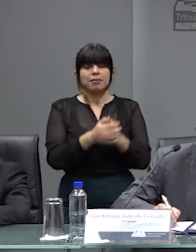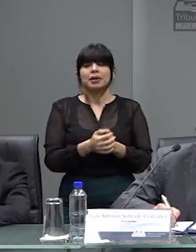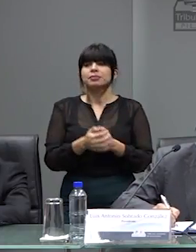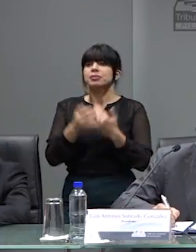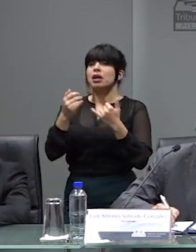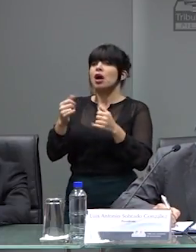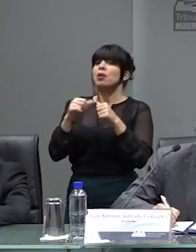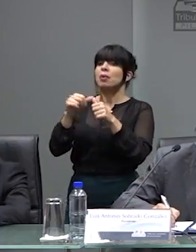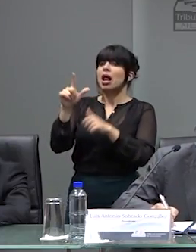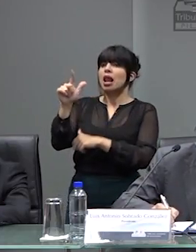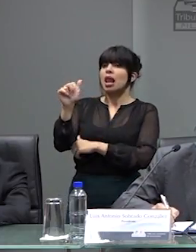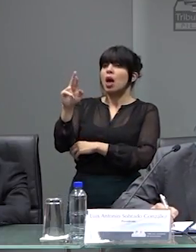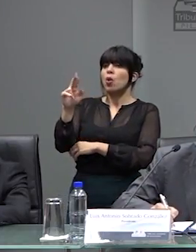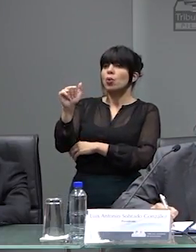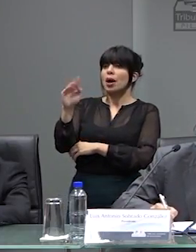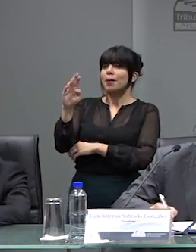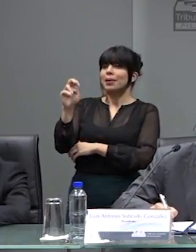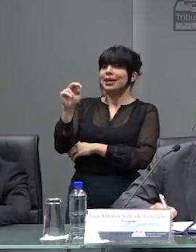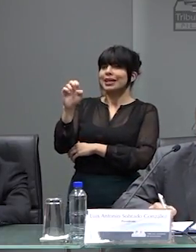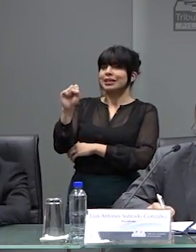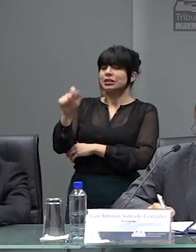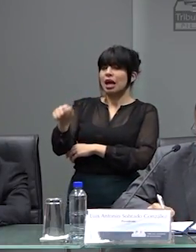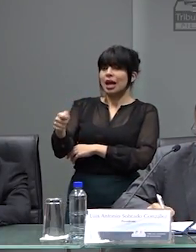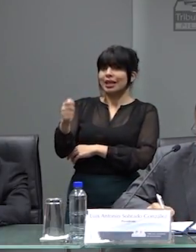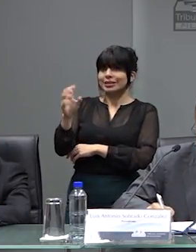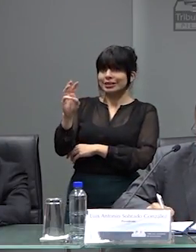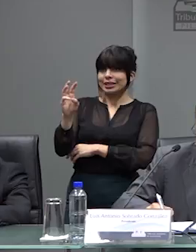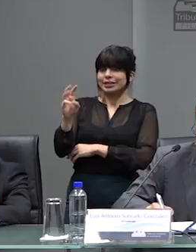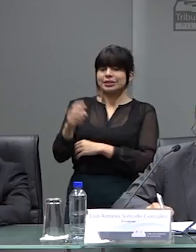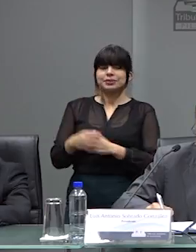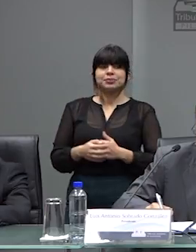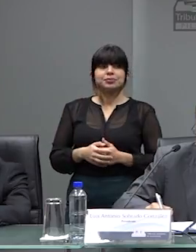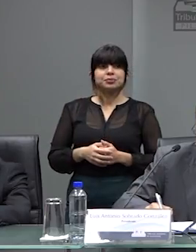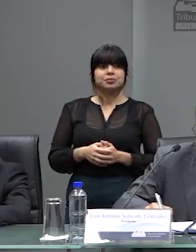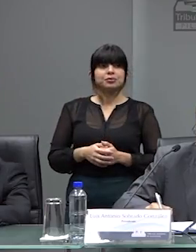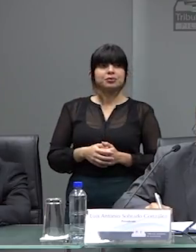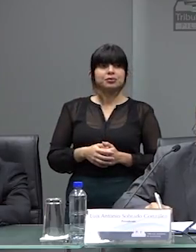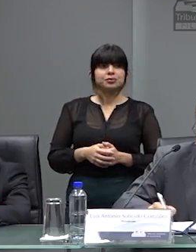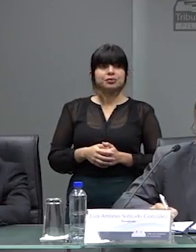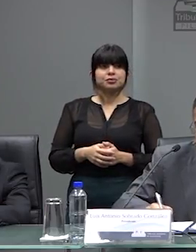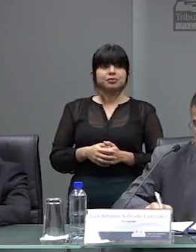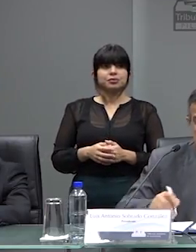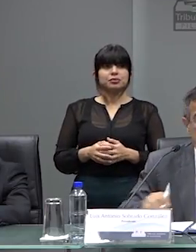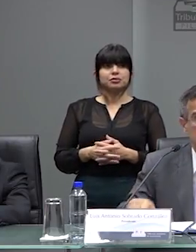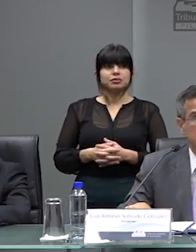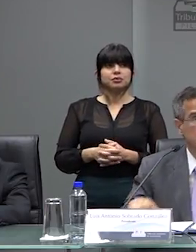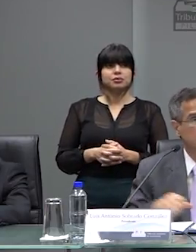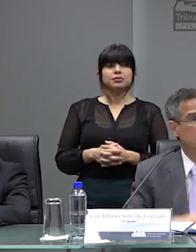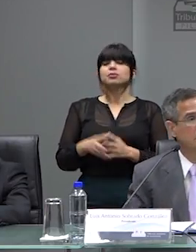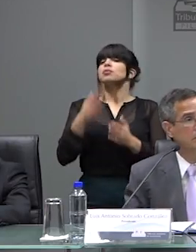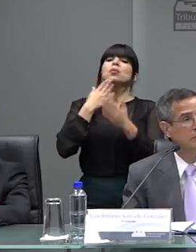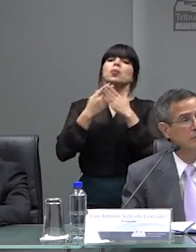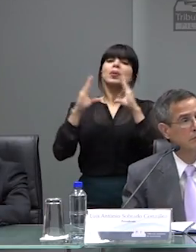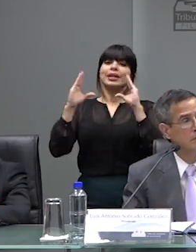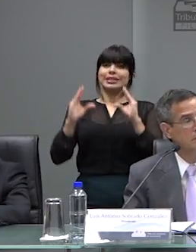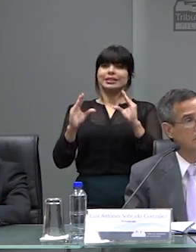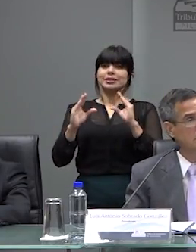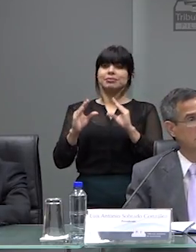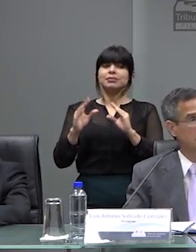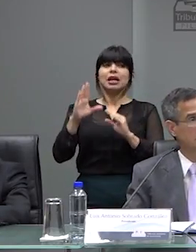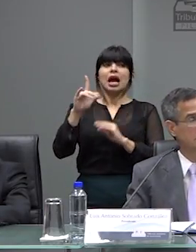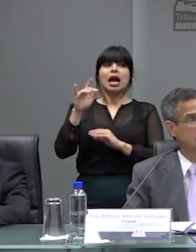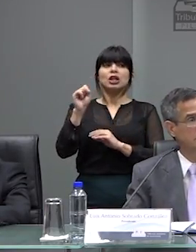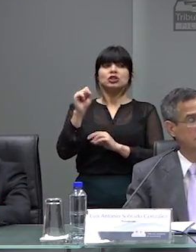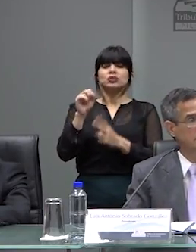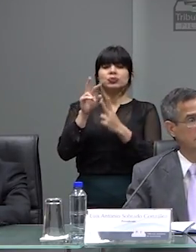Continuamos con Laura Brenes de Canal 6. Muy buenas tardes. Don Carlos, nada más